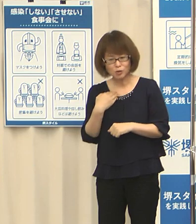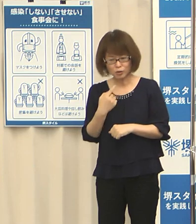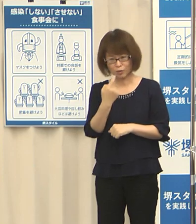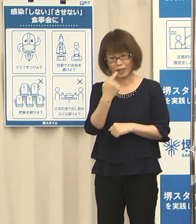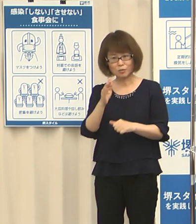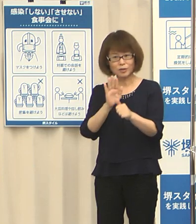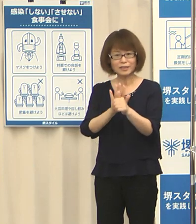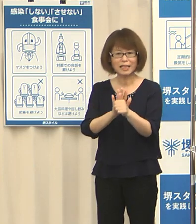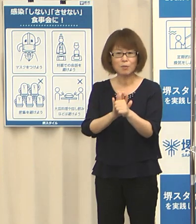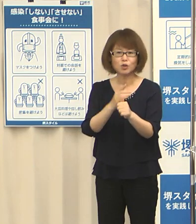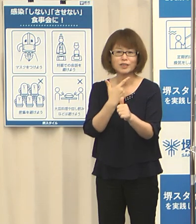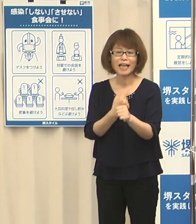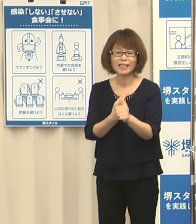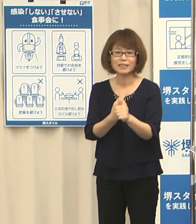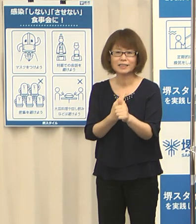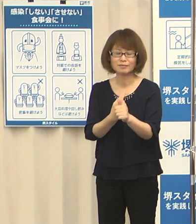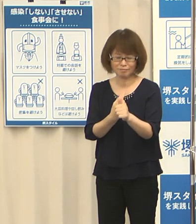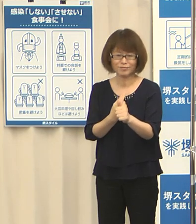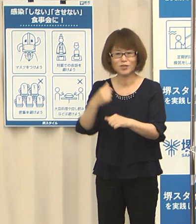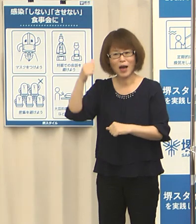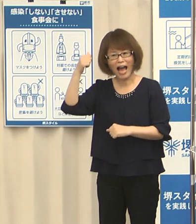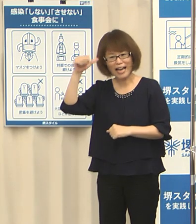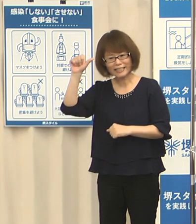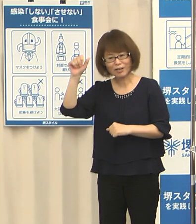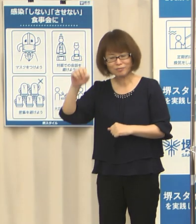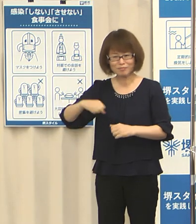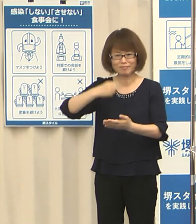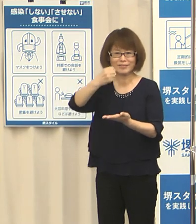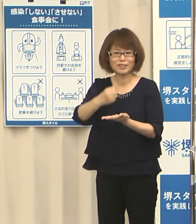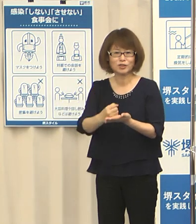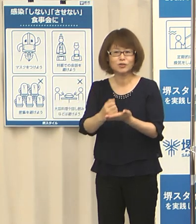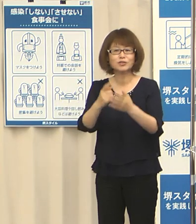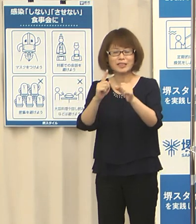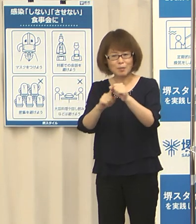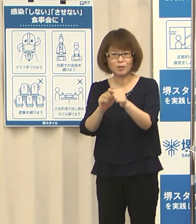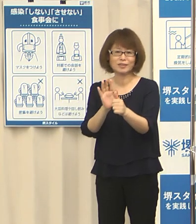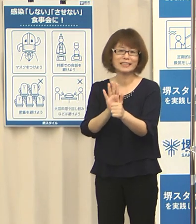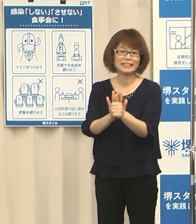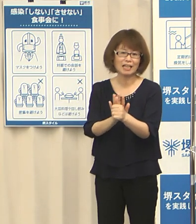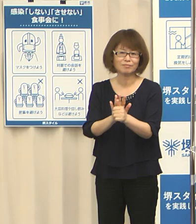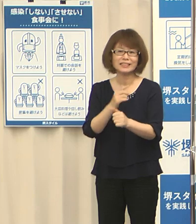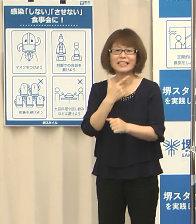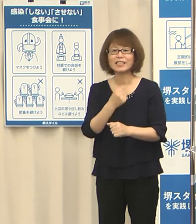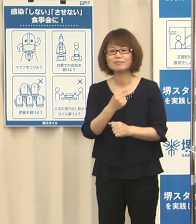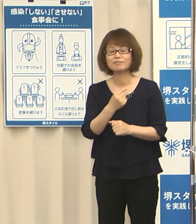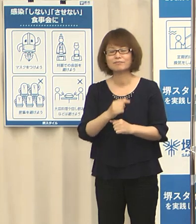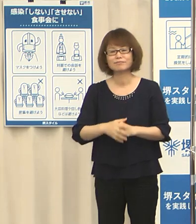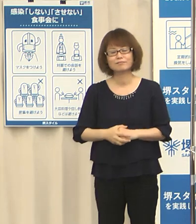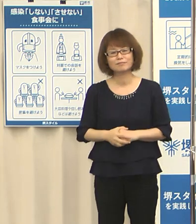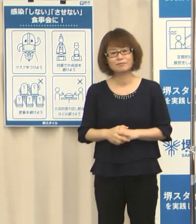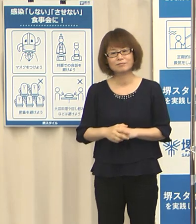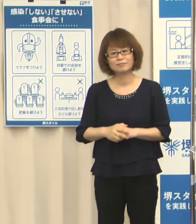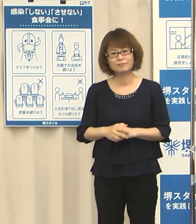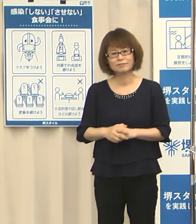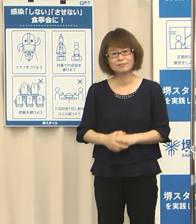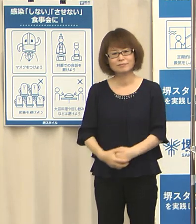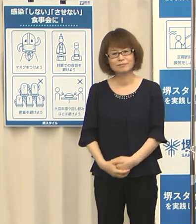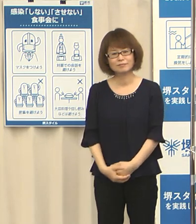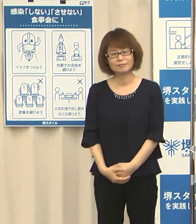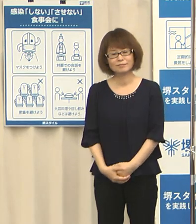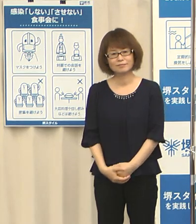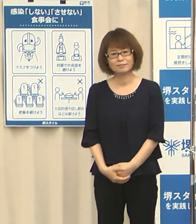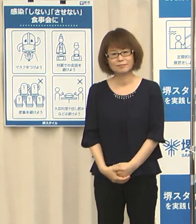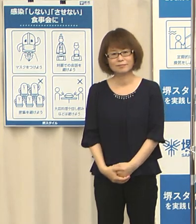思いますし、そのアイデアを実現するためのサポート、支援をしていきたいと考えております。